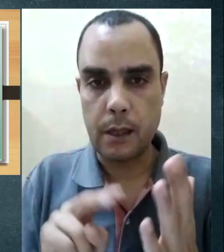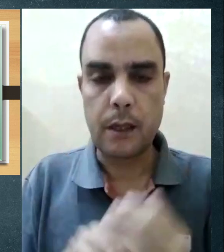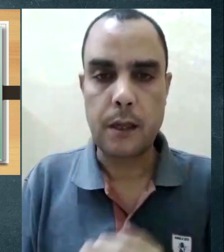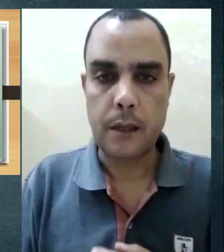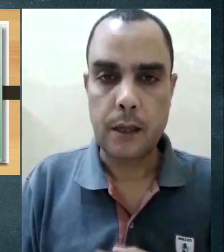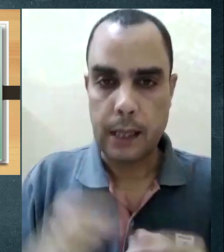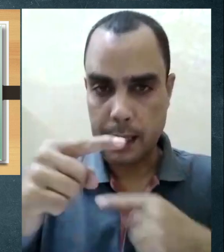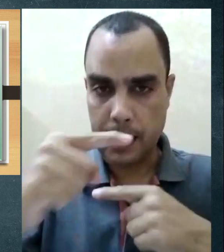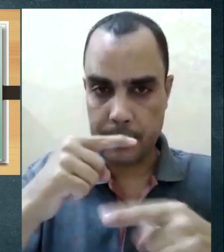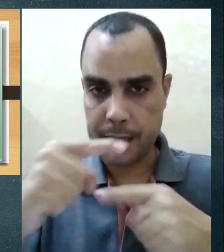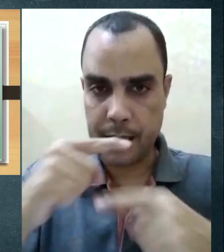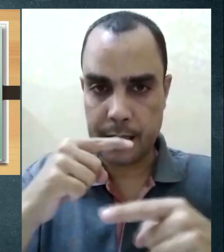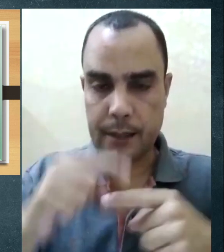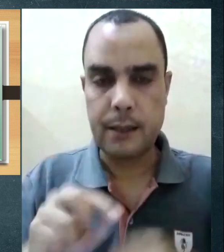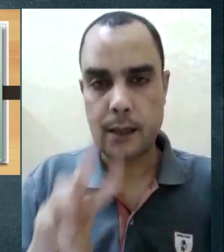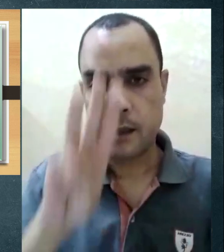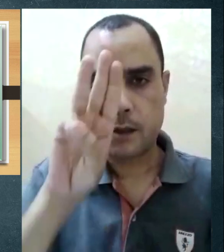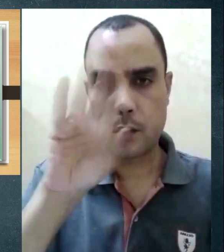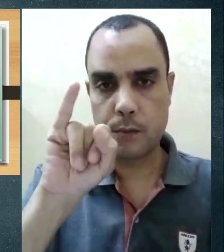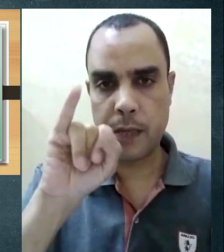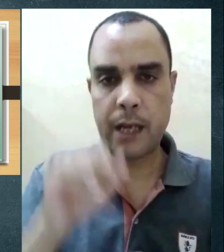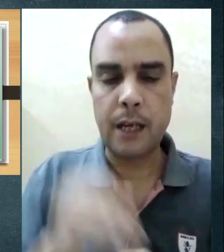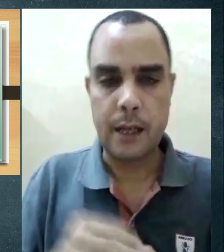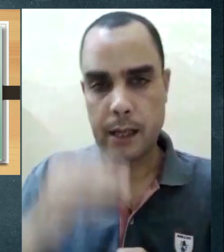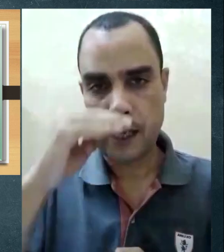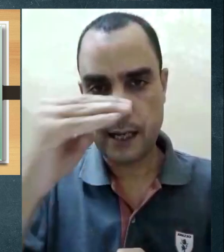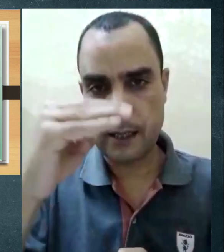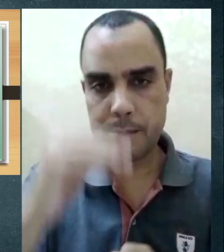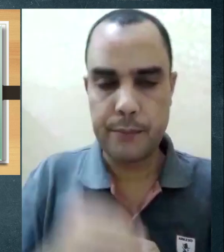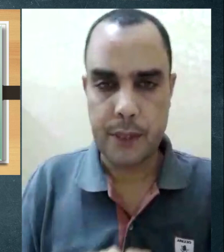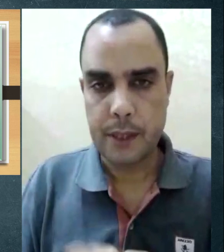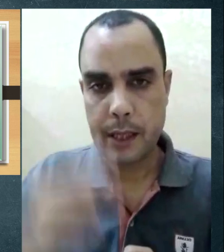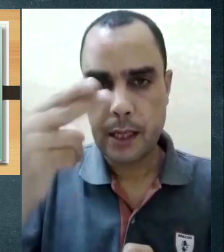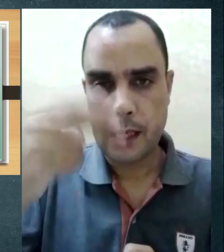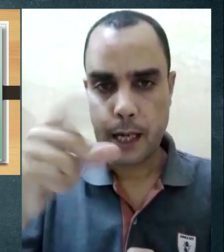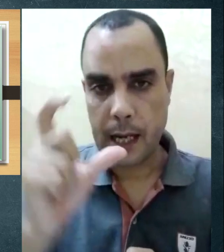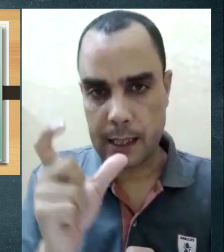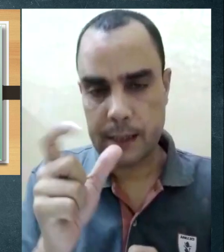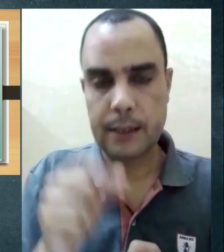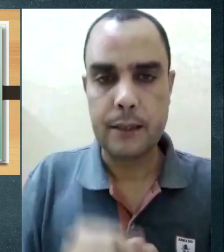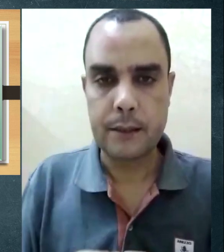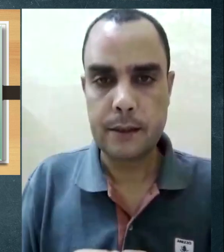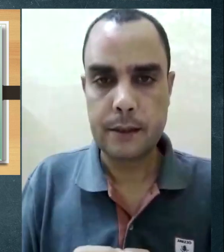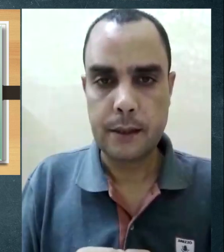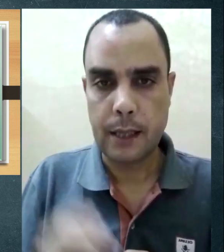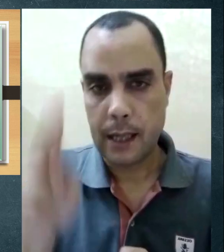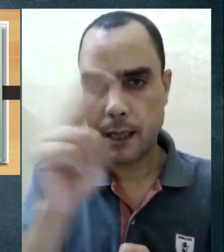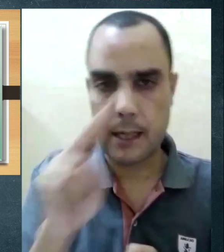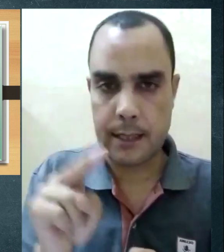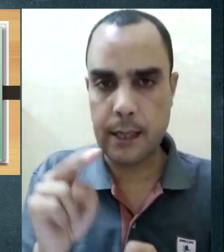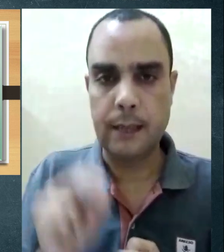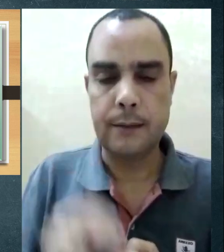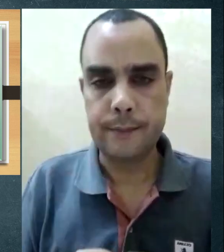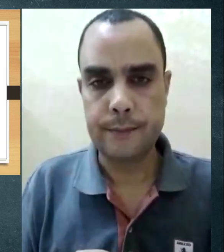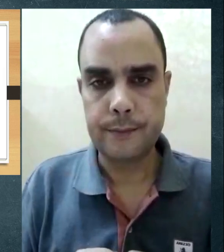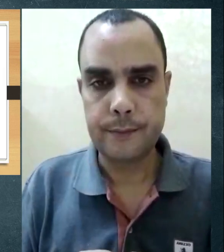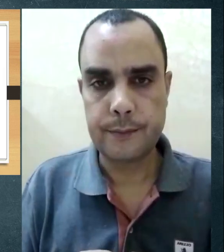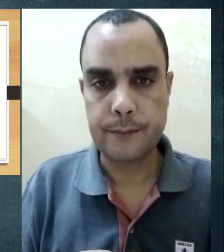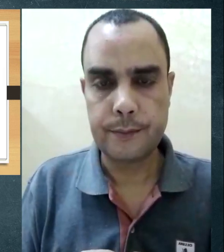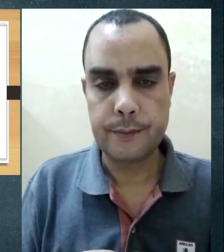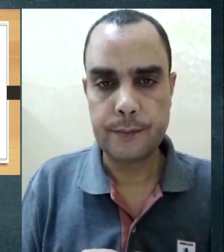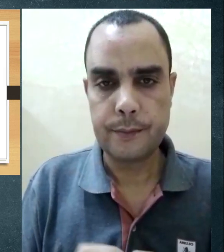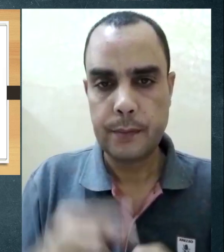اقرأ الأبيات ثم أجب عن الأسئلة.